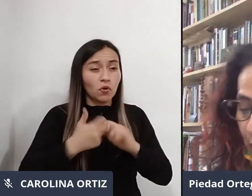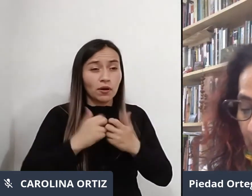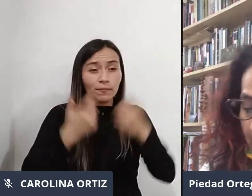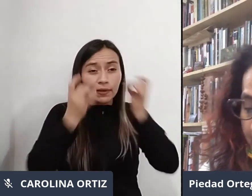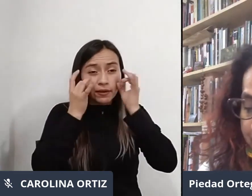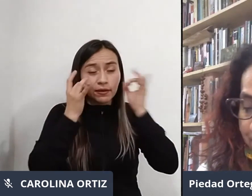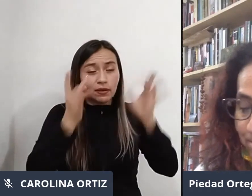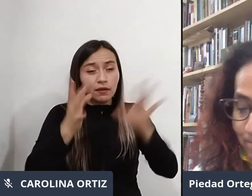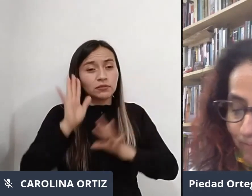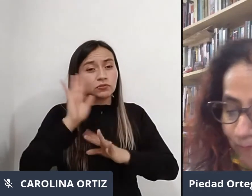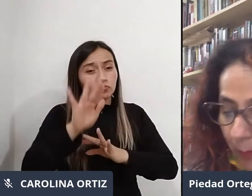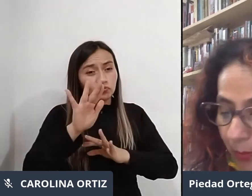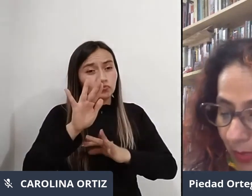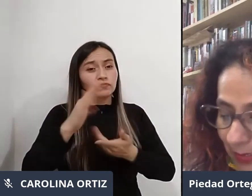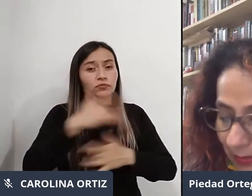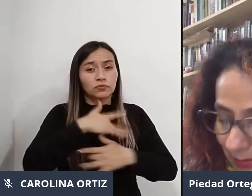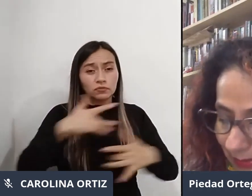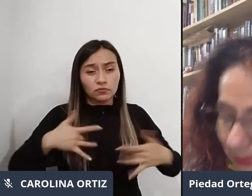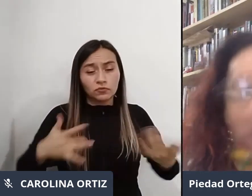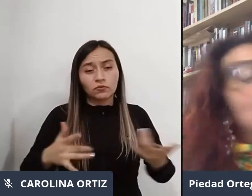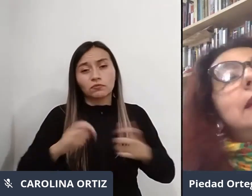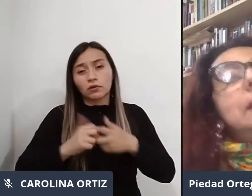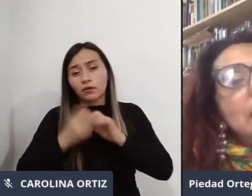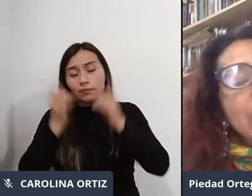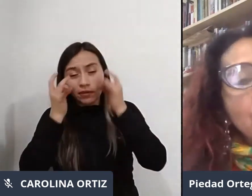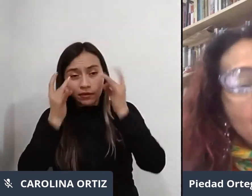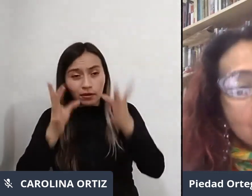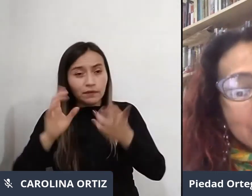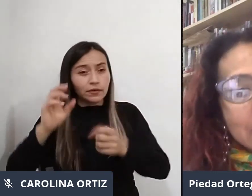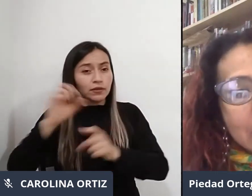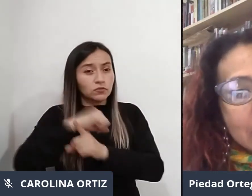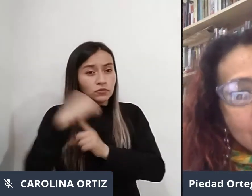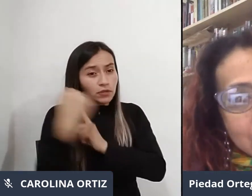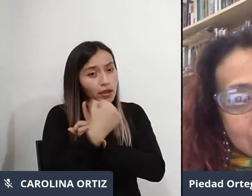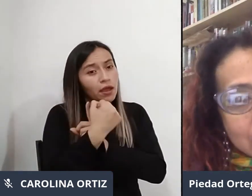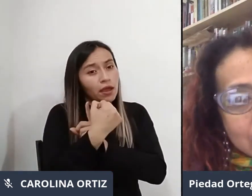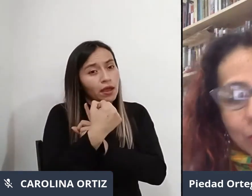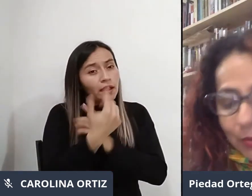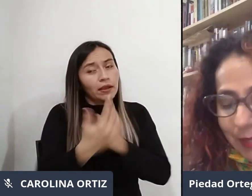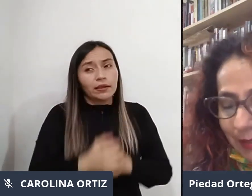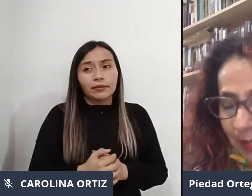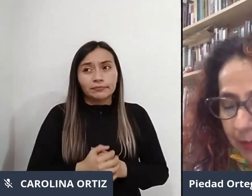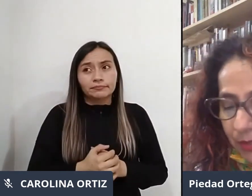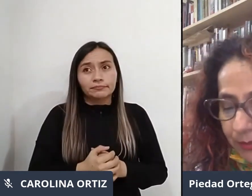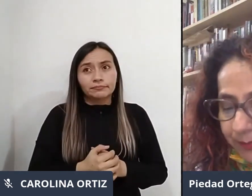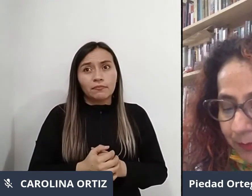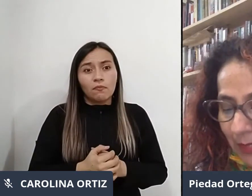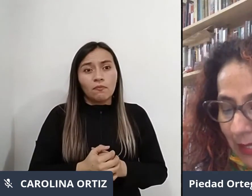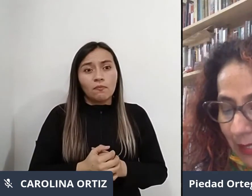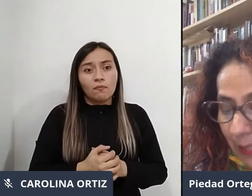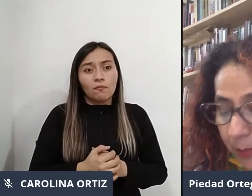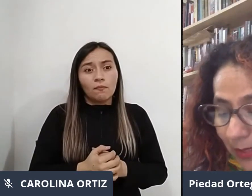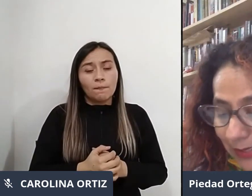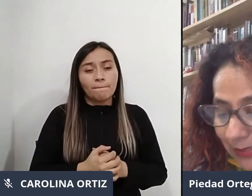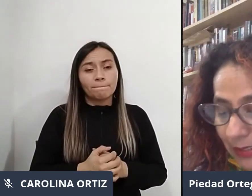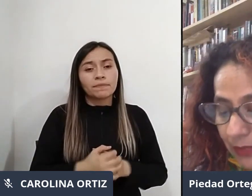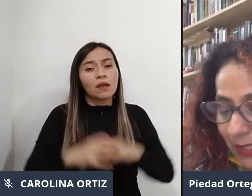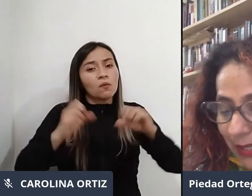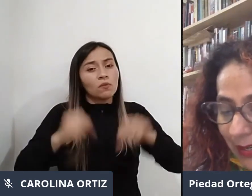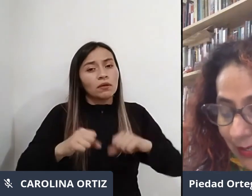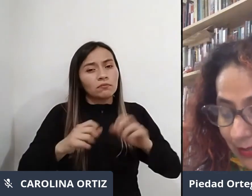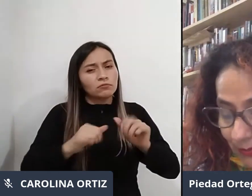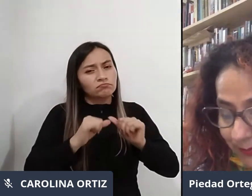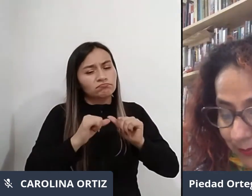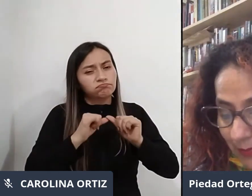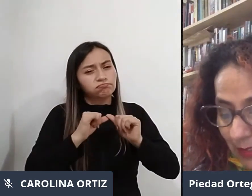decíamos, puede instalar la normalidad de un estado de excepción. ¿Qué puede